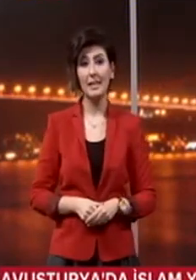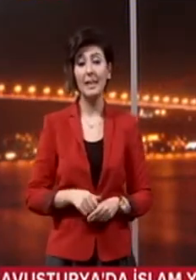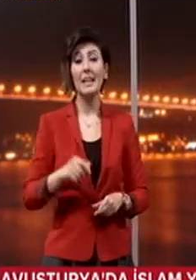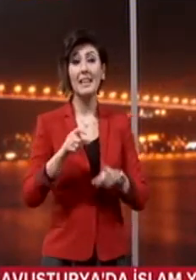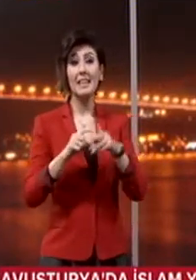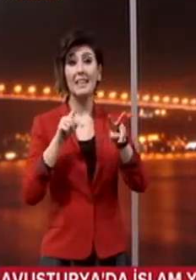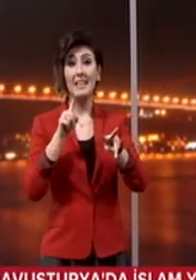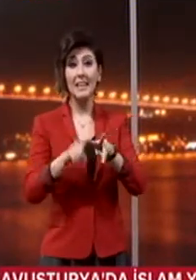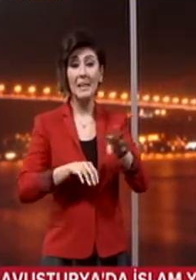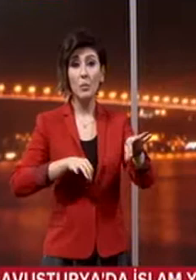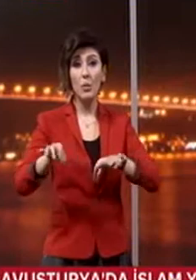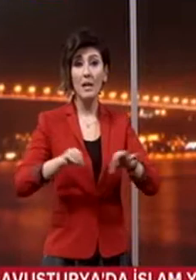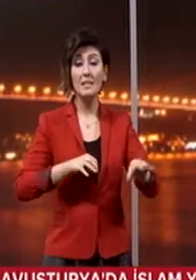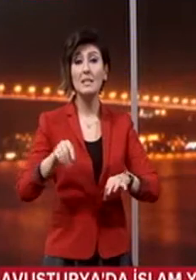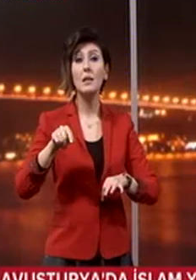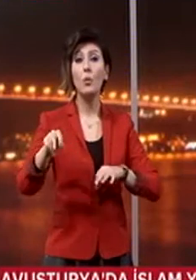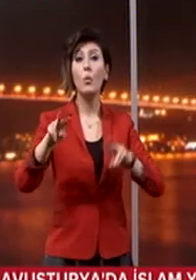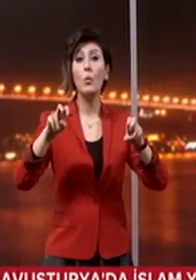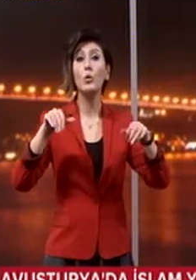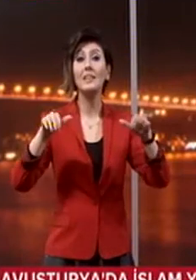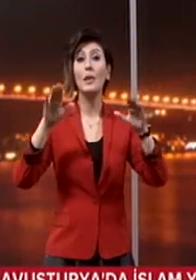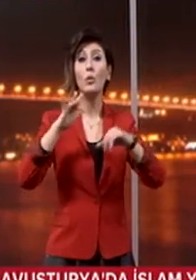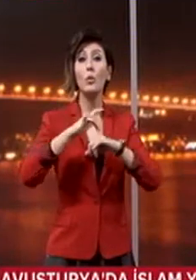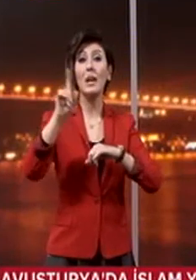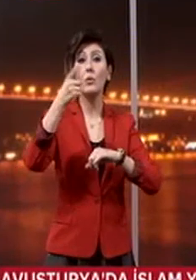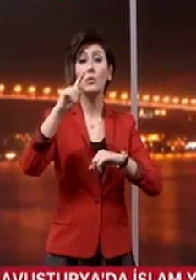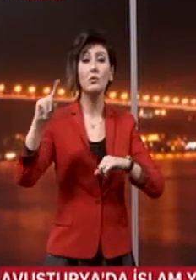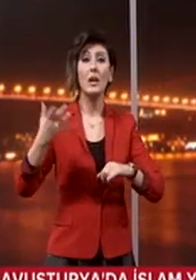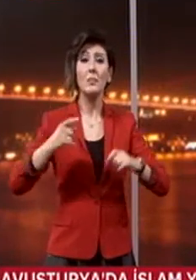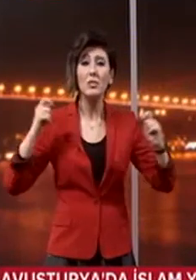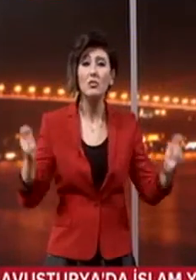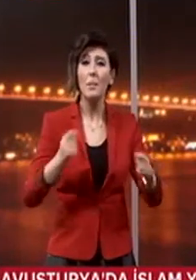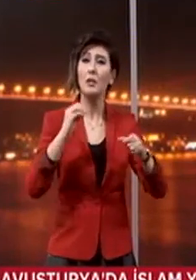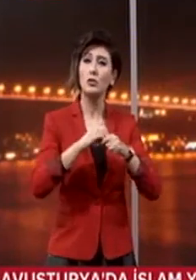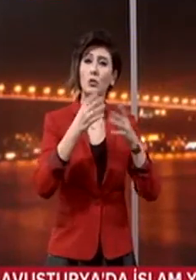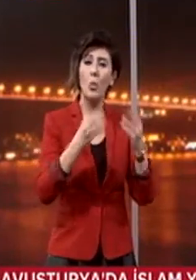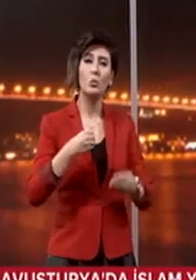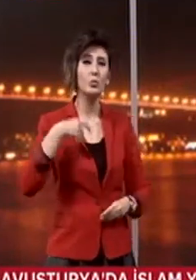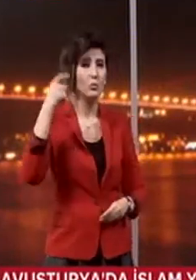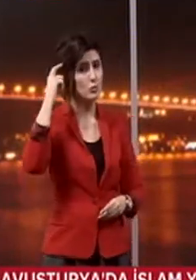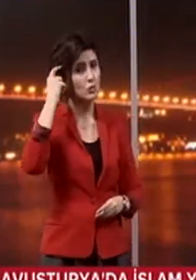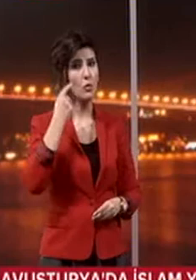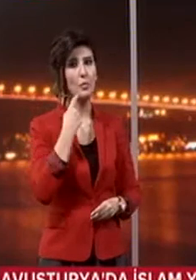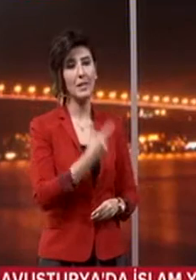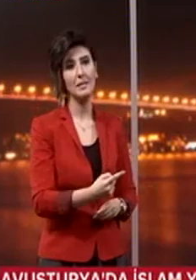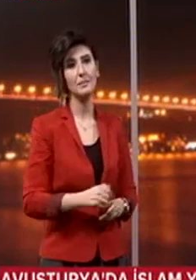Görmez, din mühendisi konusu değildir, ülke yöneticilerinin beyhude bir çaba içerisinde olduğunu düşünüyorum dedi.